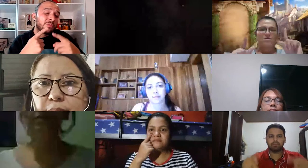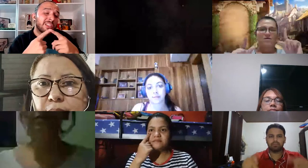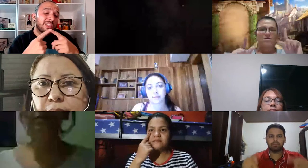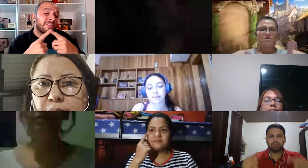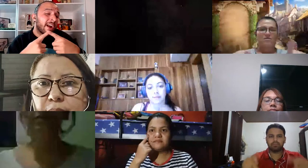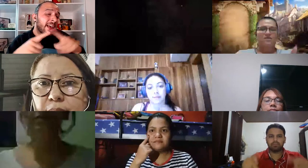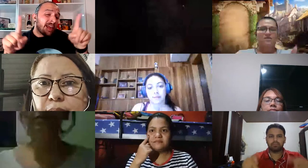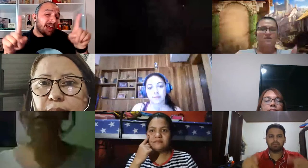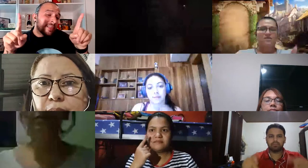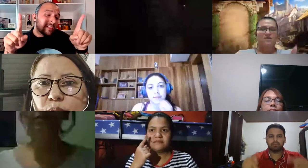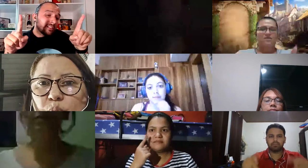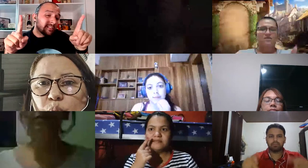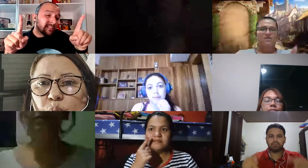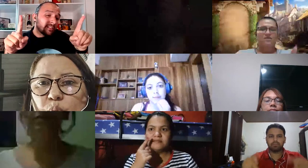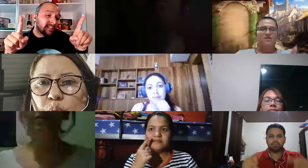son diferentes